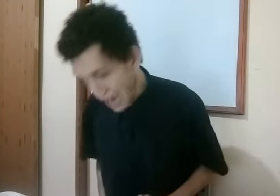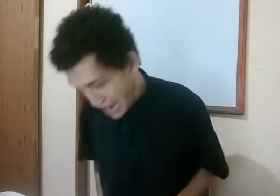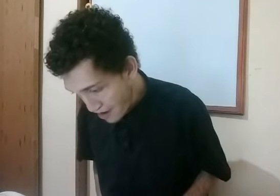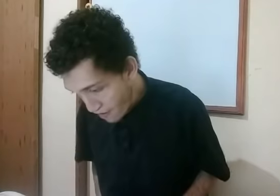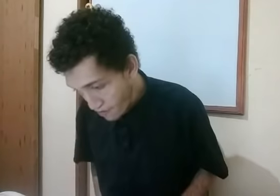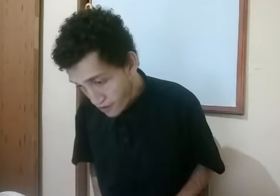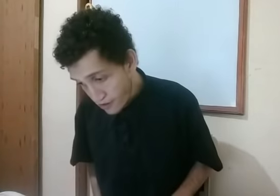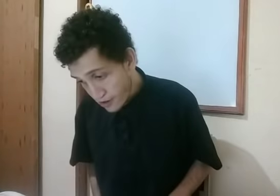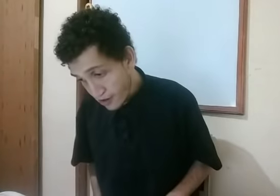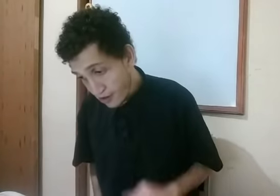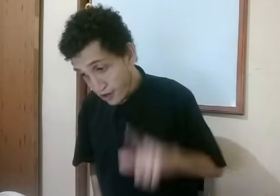Limpar.